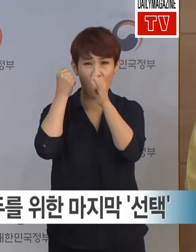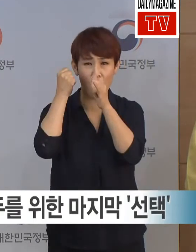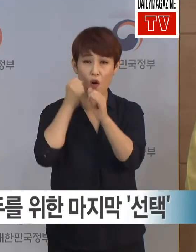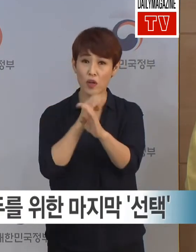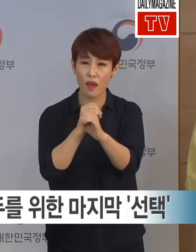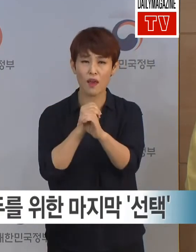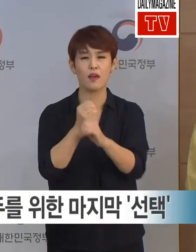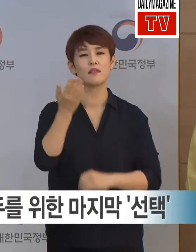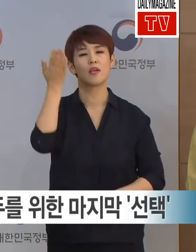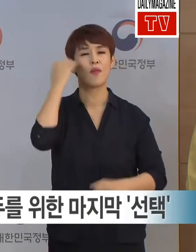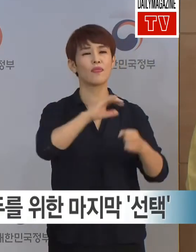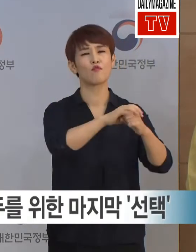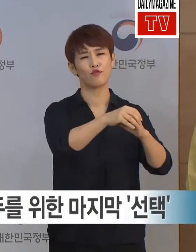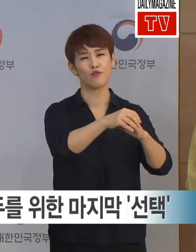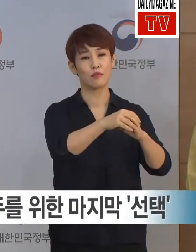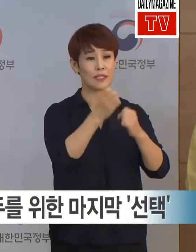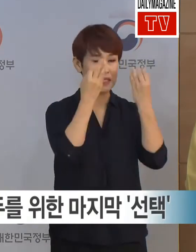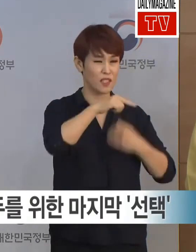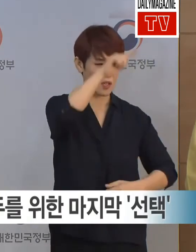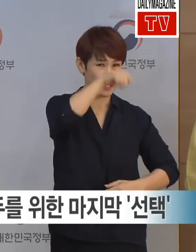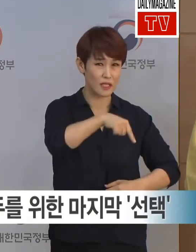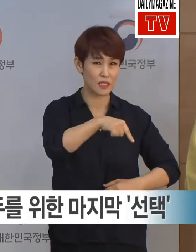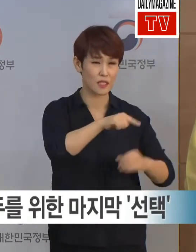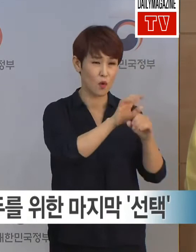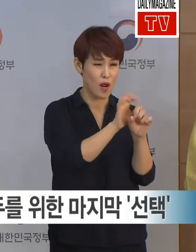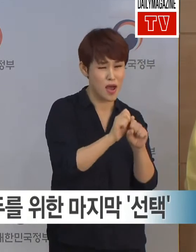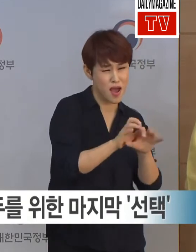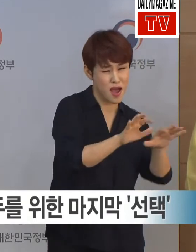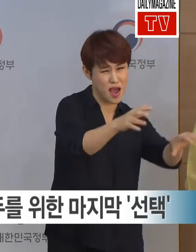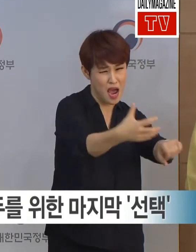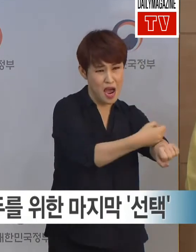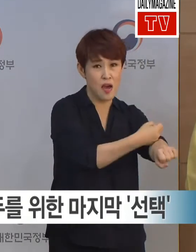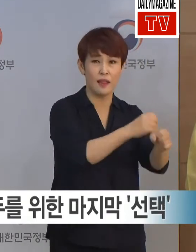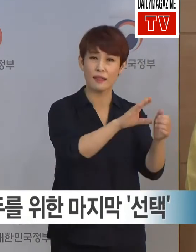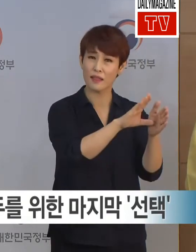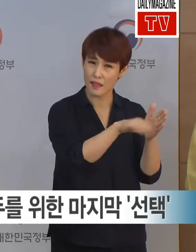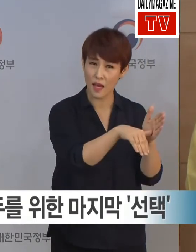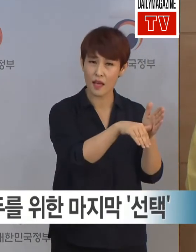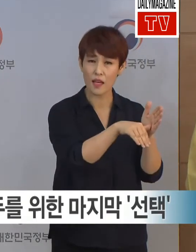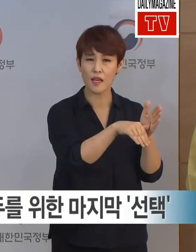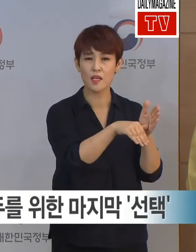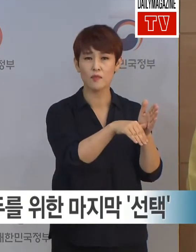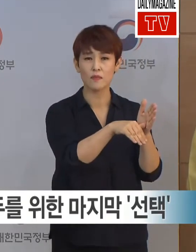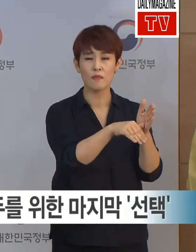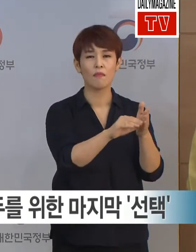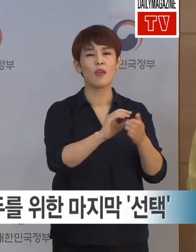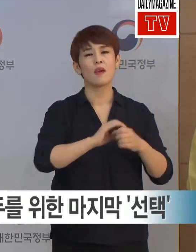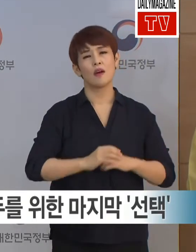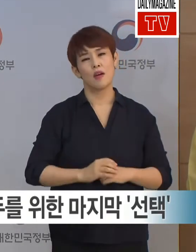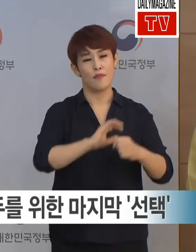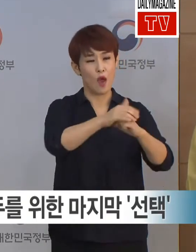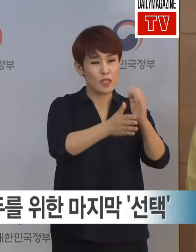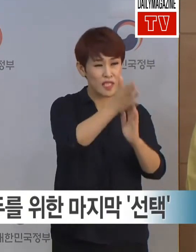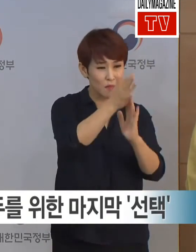지난번 대구에서의 신천지 교회발 집단 감염이 급속히 확산될 때 우리는